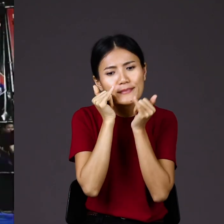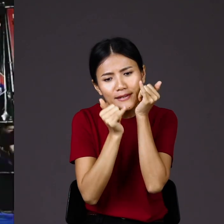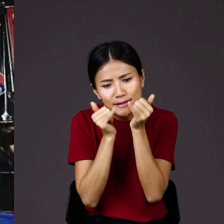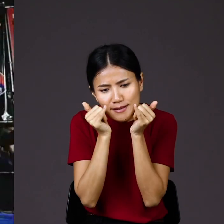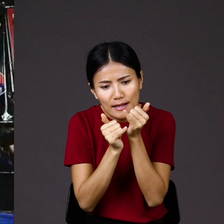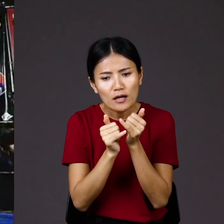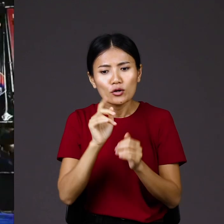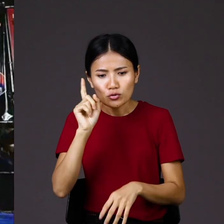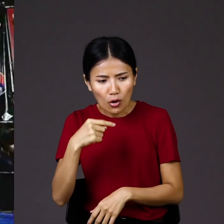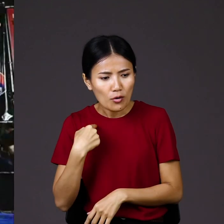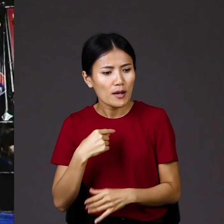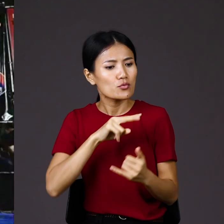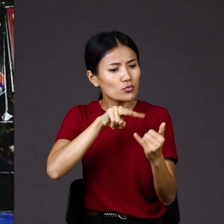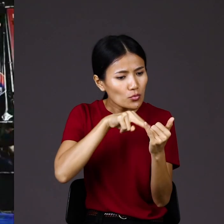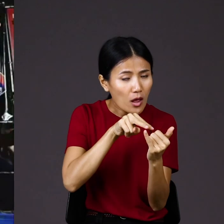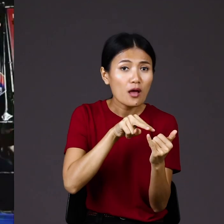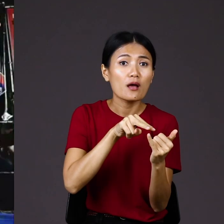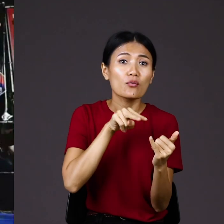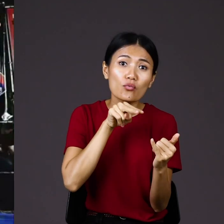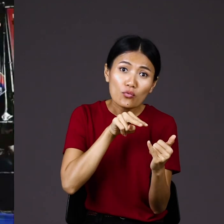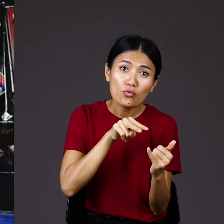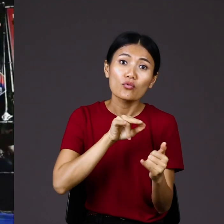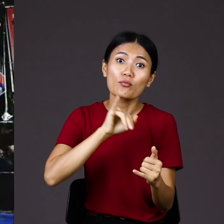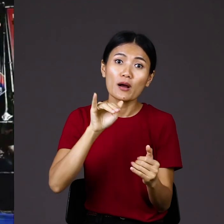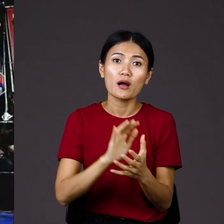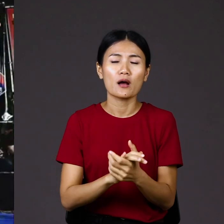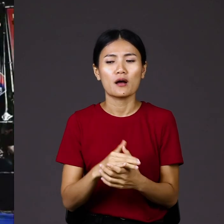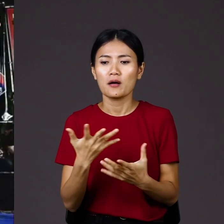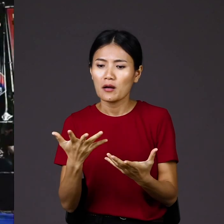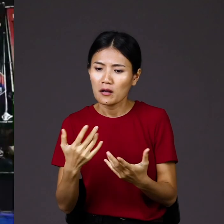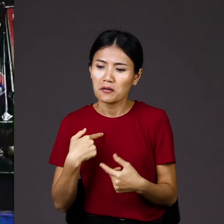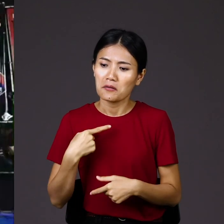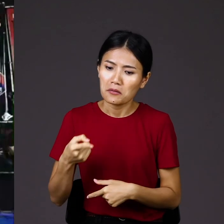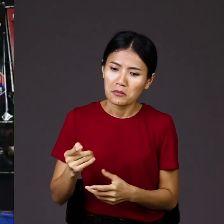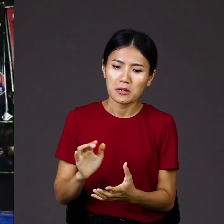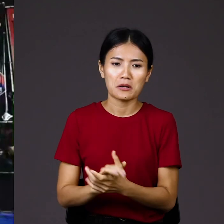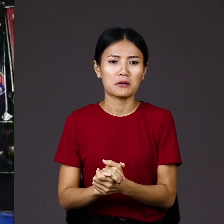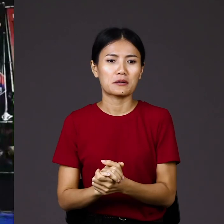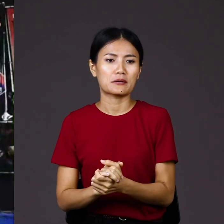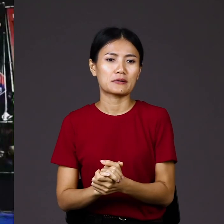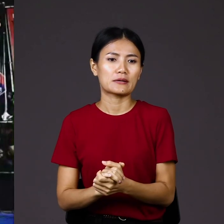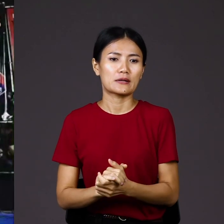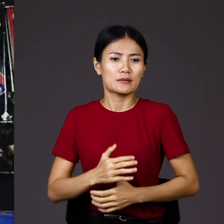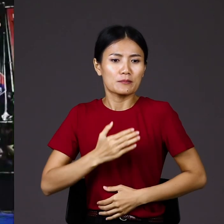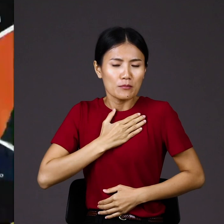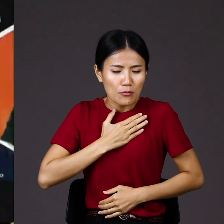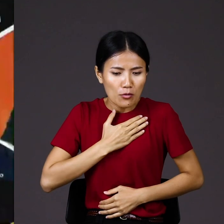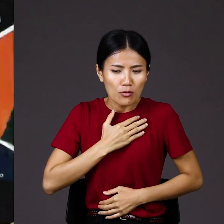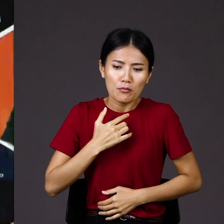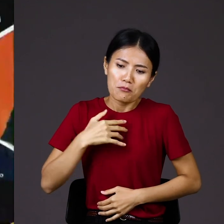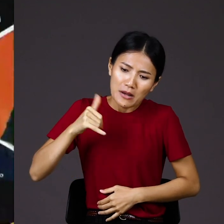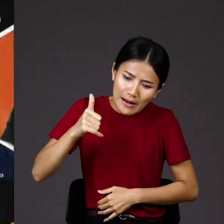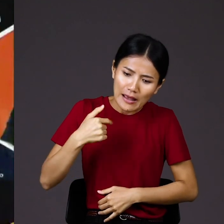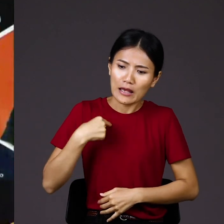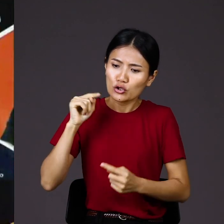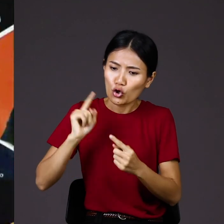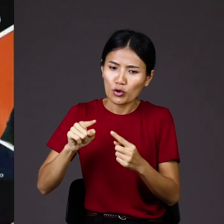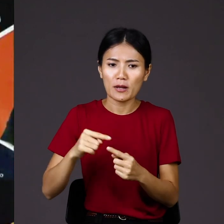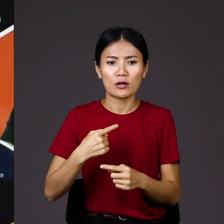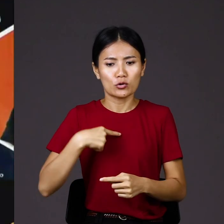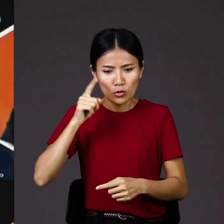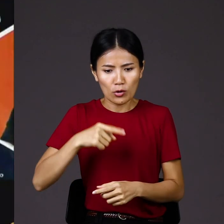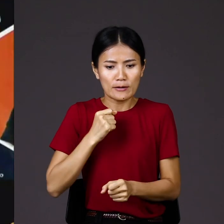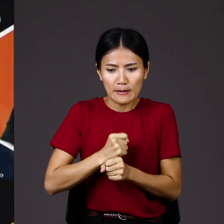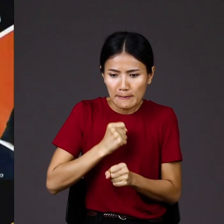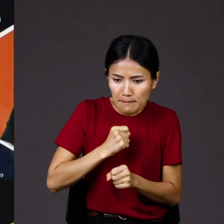ลูกเล็กเด็กแดงอยู่ที่บ้านต้องคอยดูแลบางคนอัตคัดขัดสนทางเศรษฐกิจเป็นเสาหลักทางเ